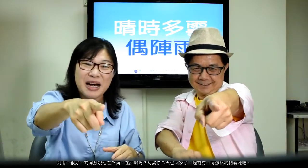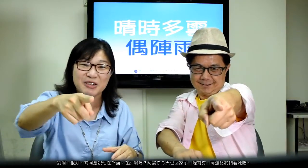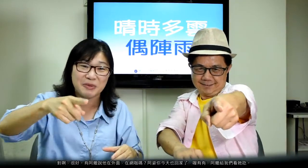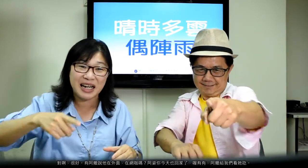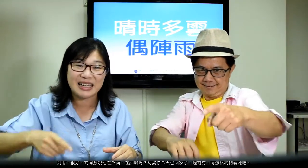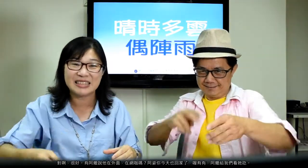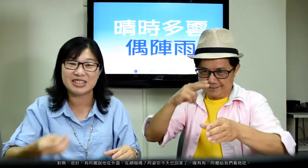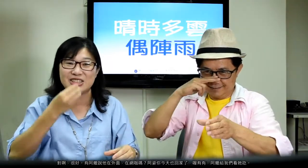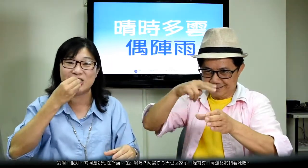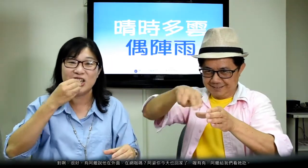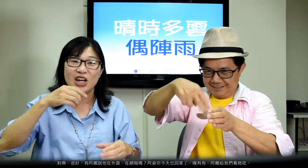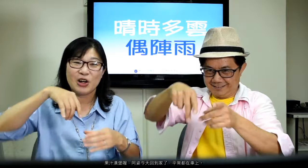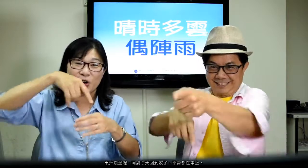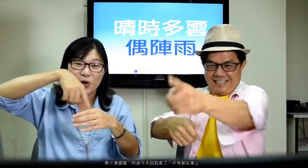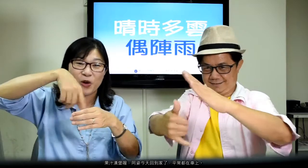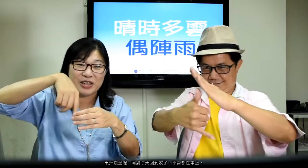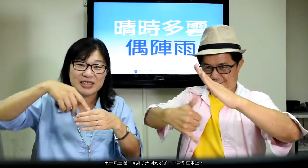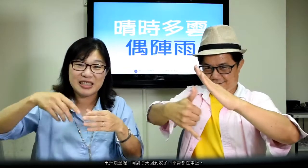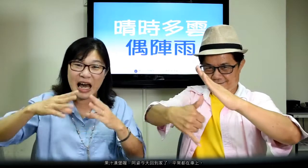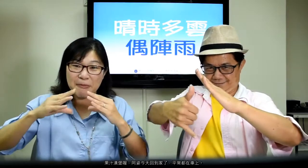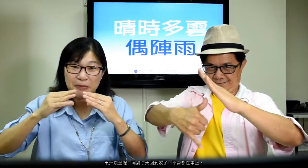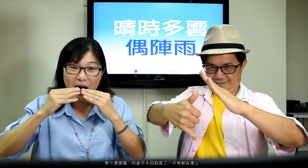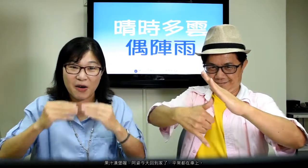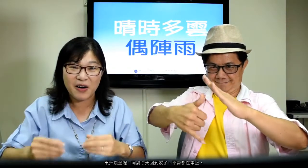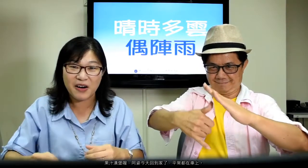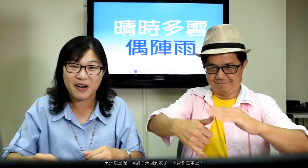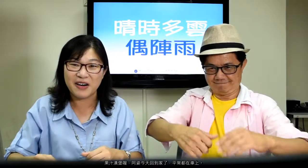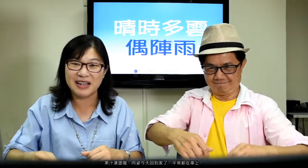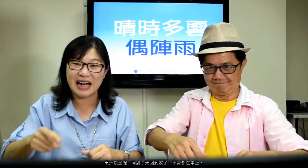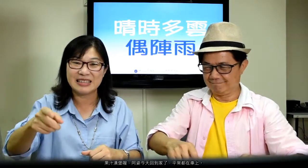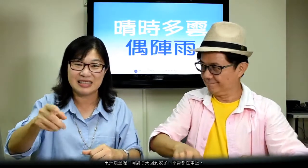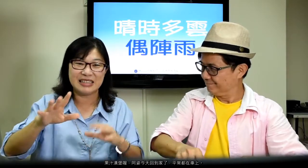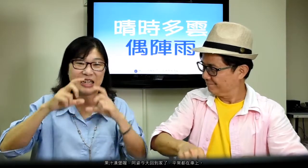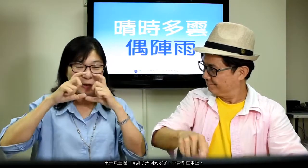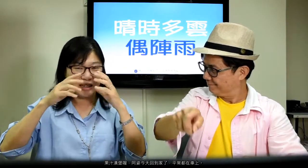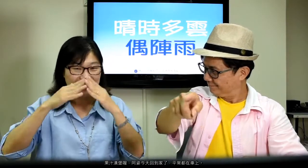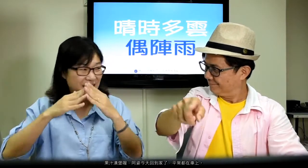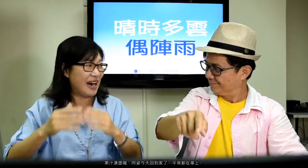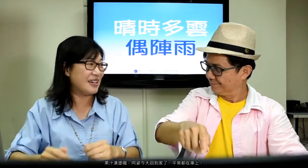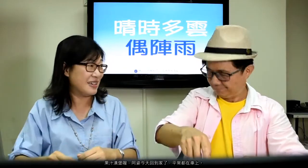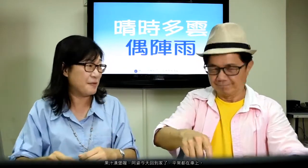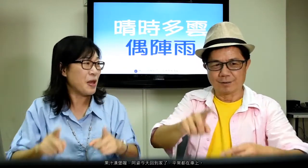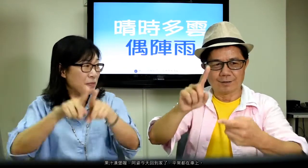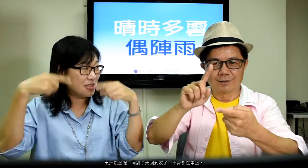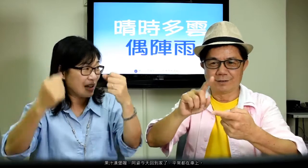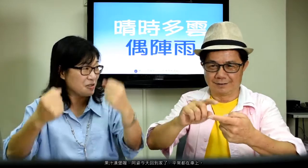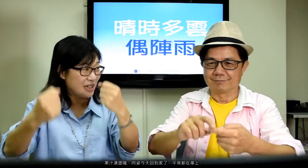给我们看她吃。果汁汉堡哦，阿芝今天回到家了，平常都在